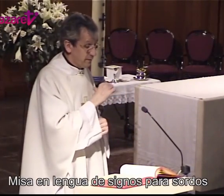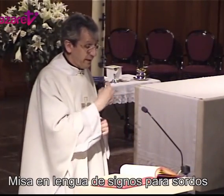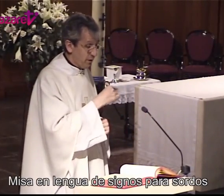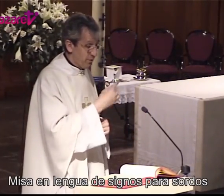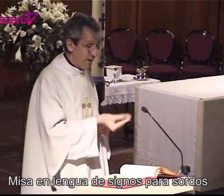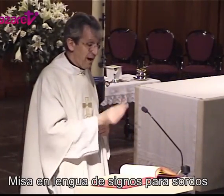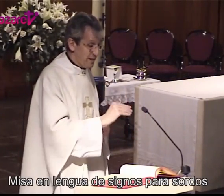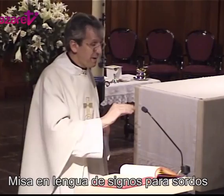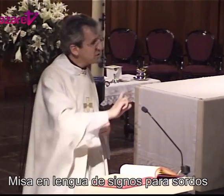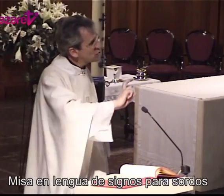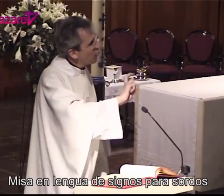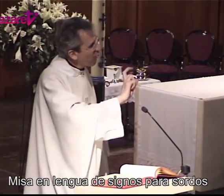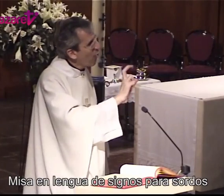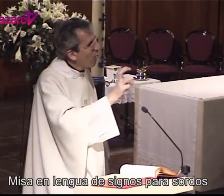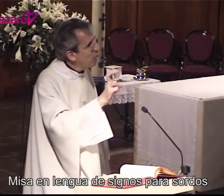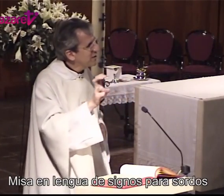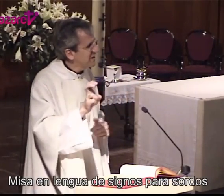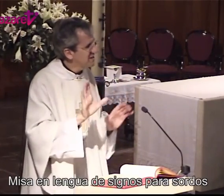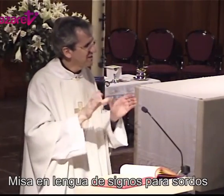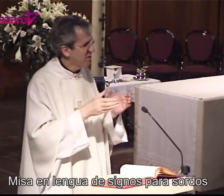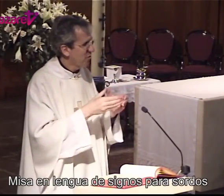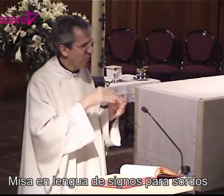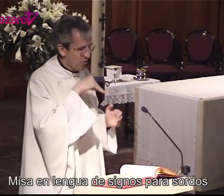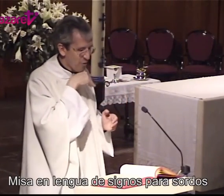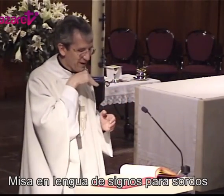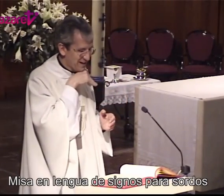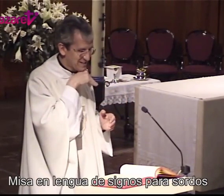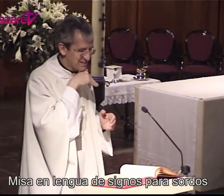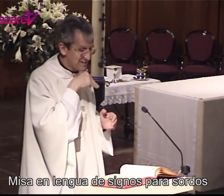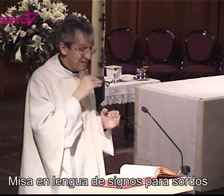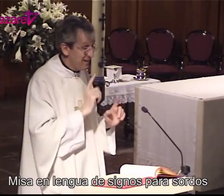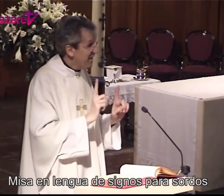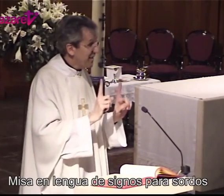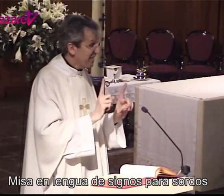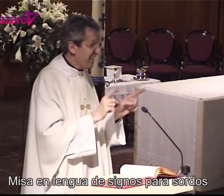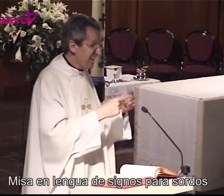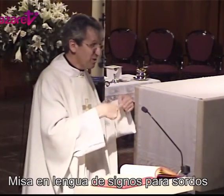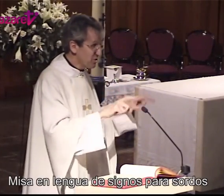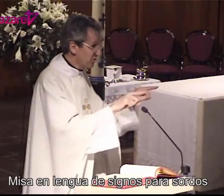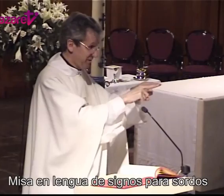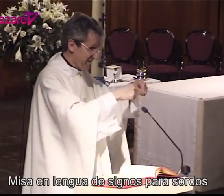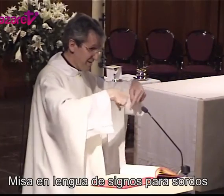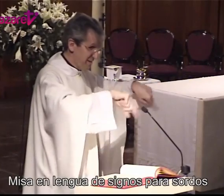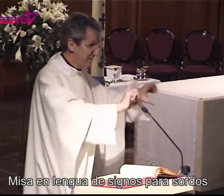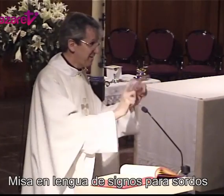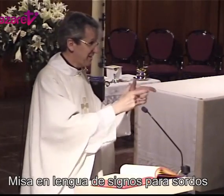Tengo además otras ovejas que no son de este